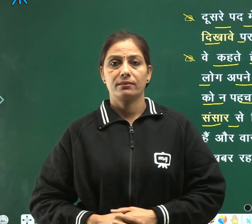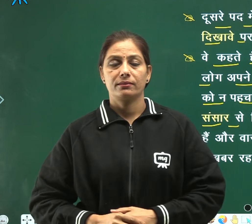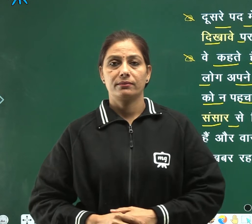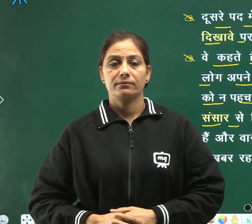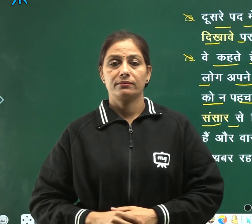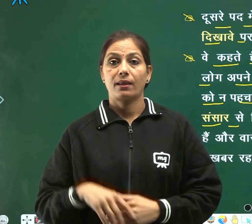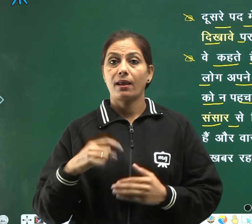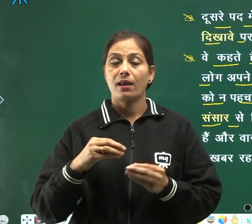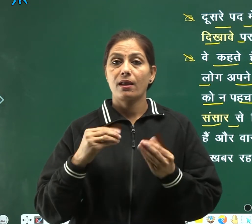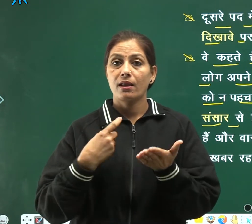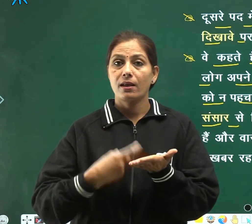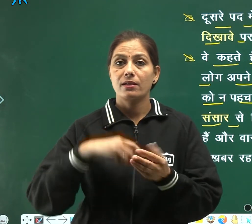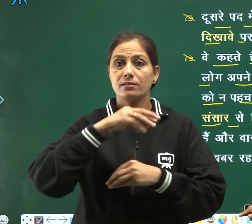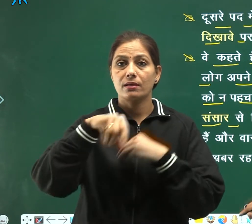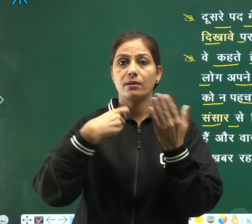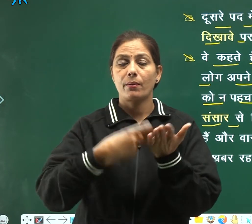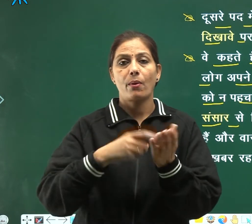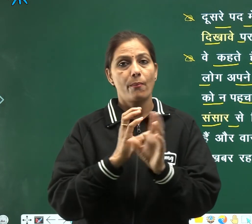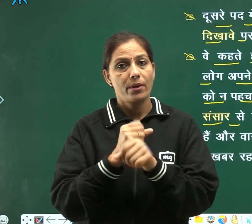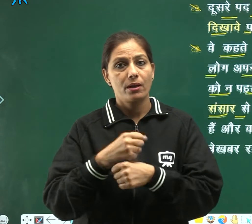रिश्ता बना बैठते हैं